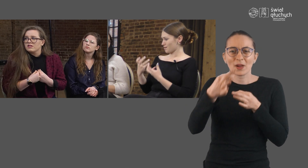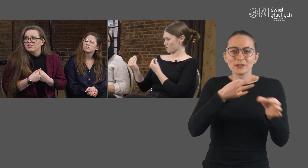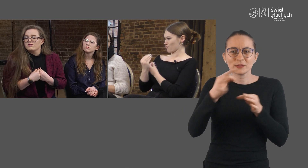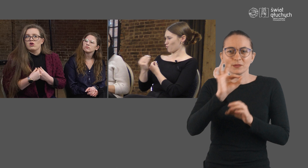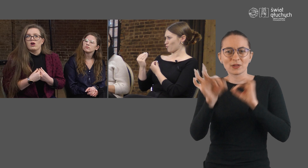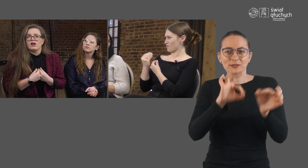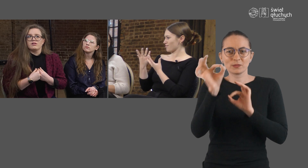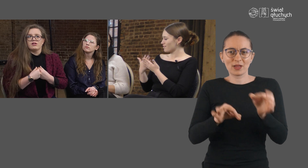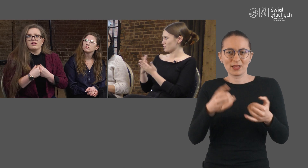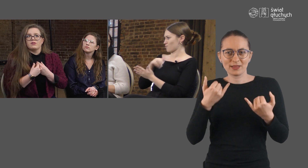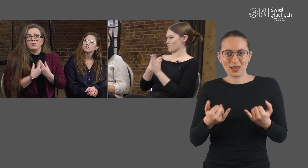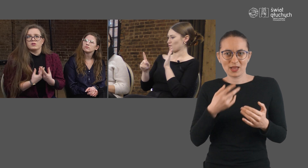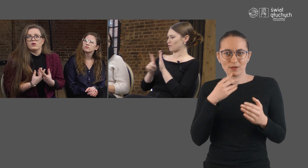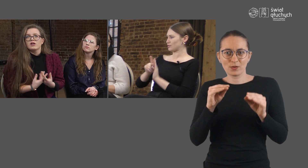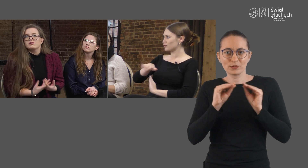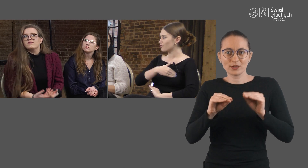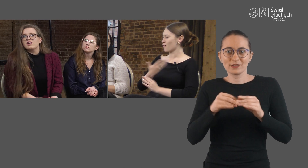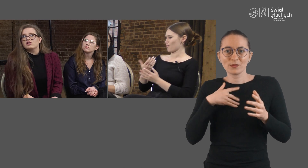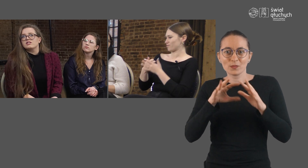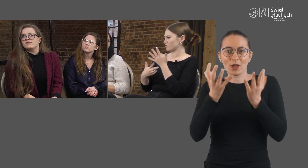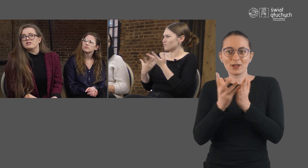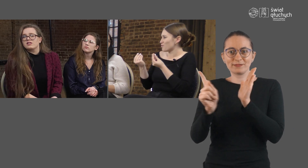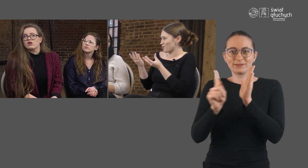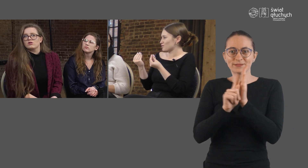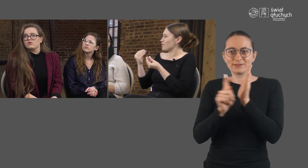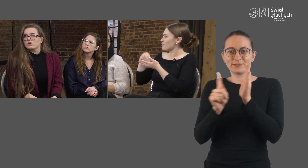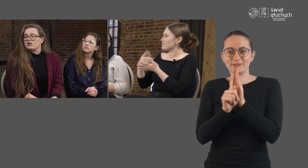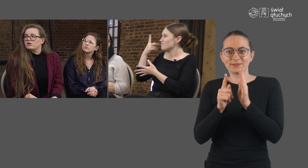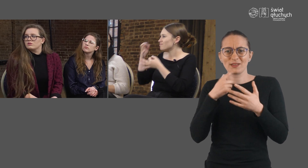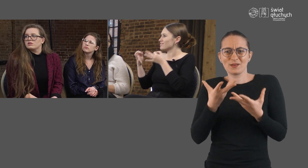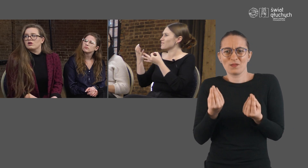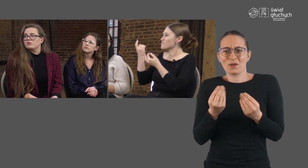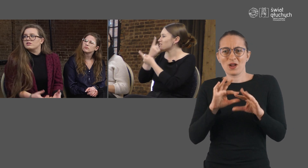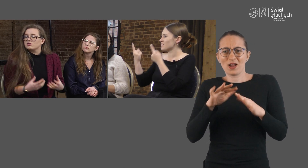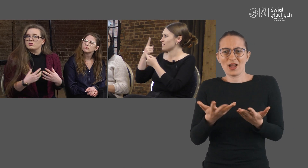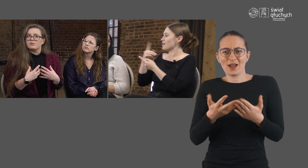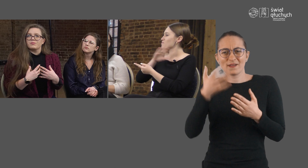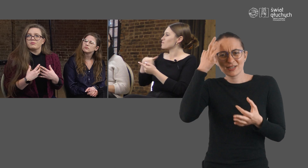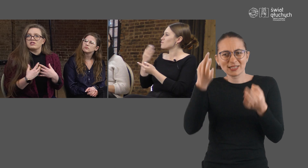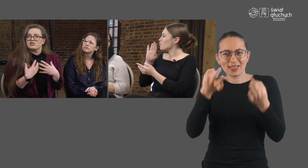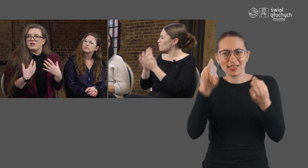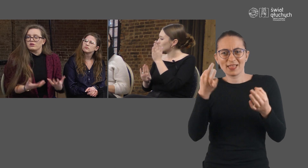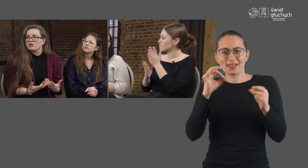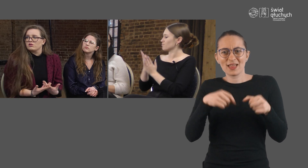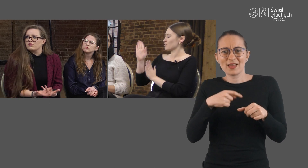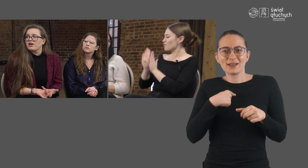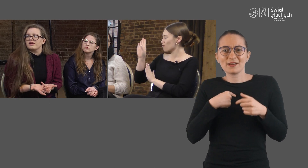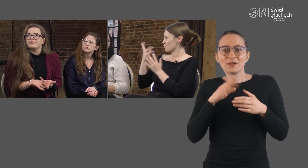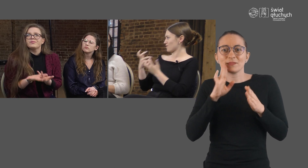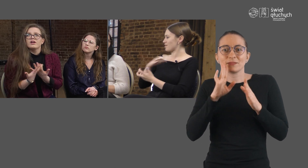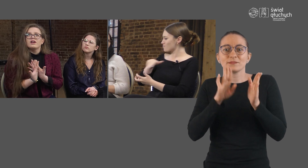edukować w szkole i po co? Mi się wydaje, że to jest kwestia tego rozwoju takiego osobistego. My jesteśmy jakby bardziej świadomi